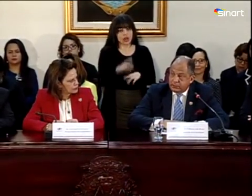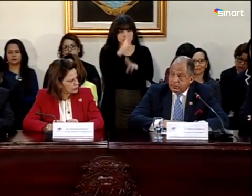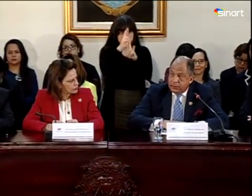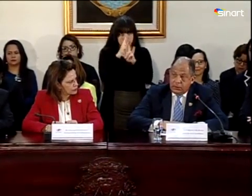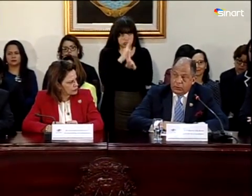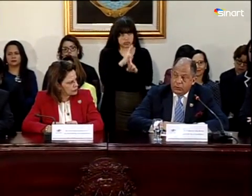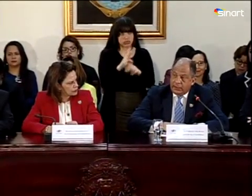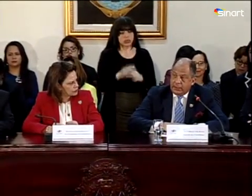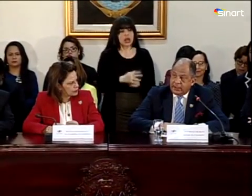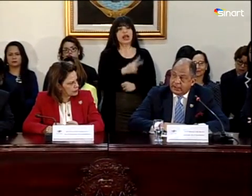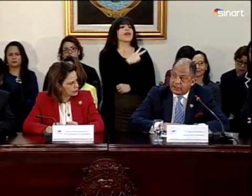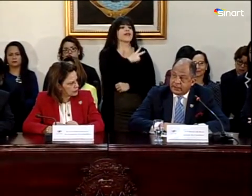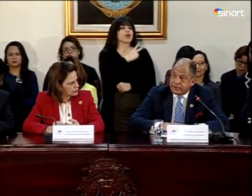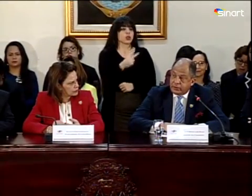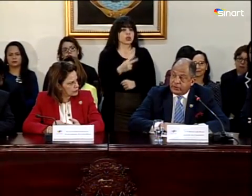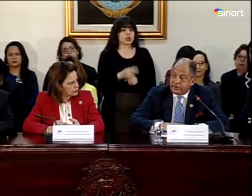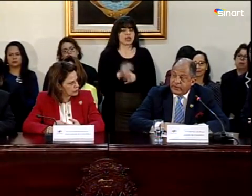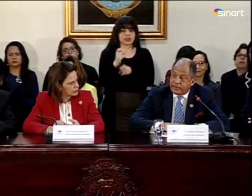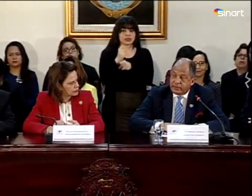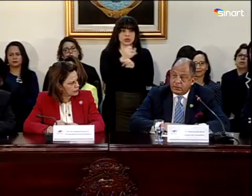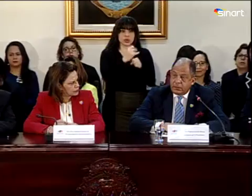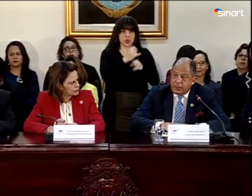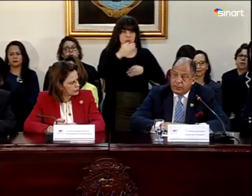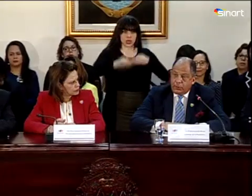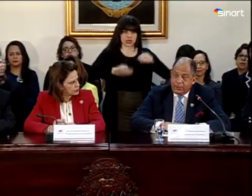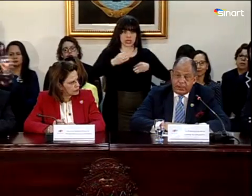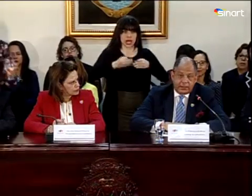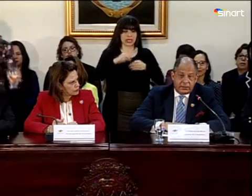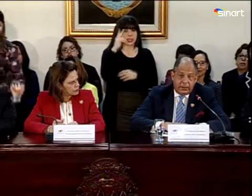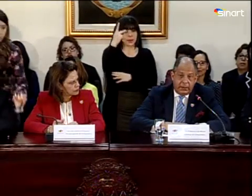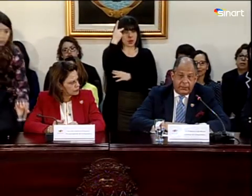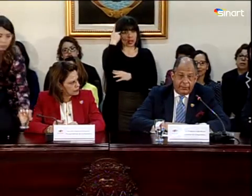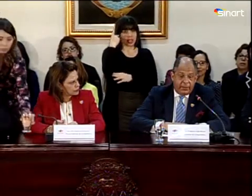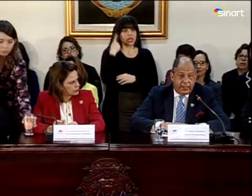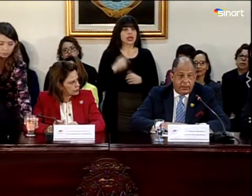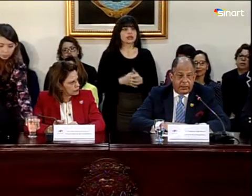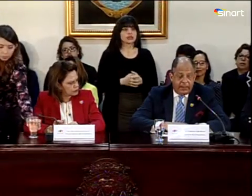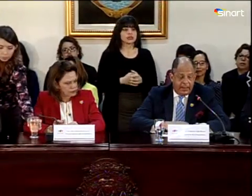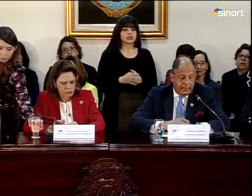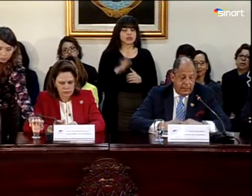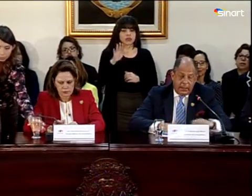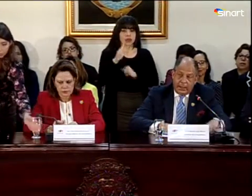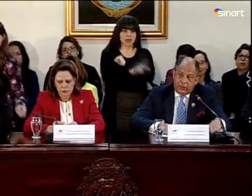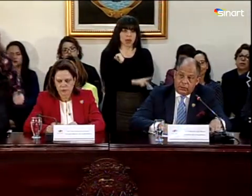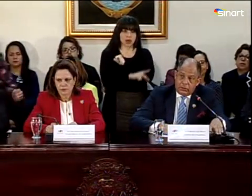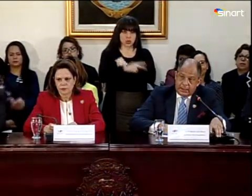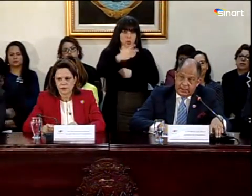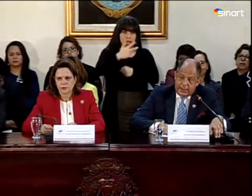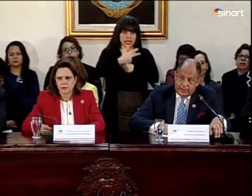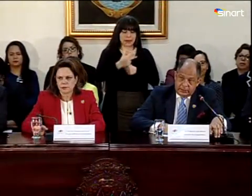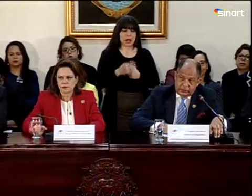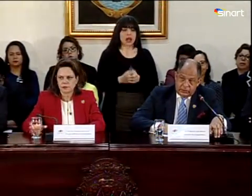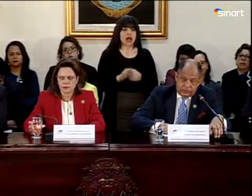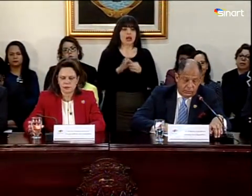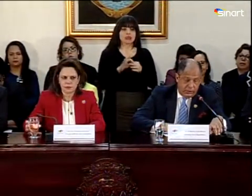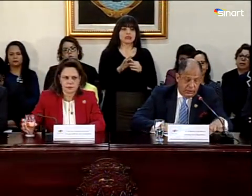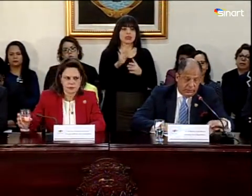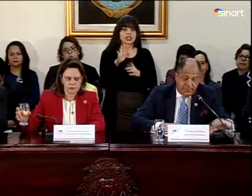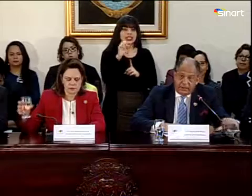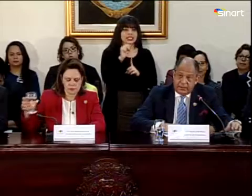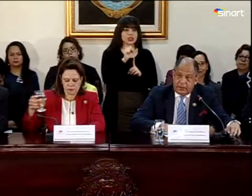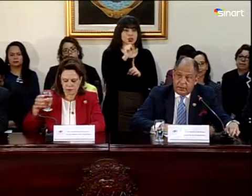respeta la voluntad de las instancias judiciales y políticas de la República de Guatemala en lo que toca a la situación